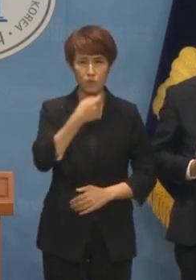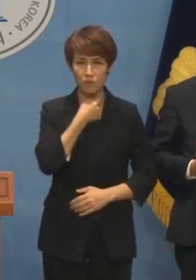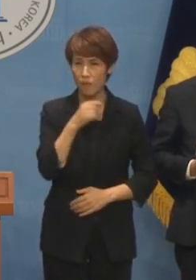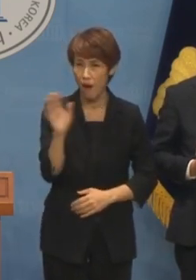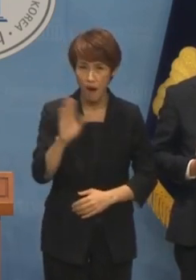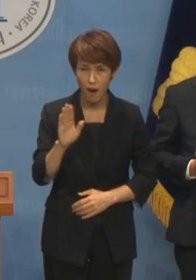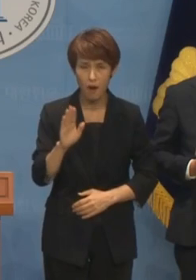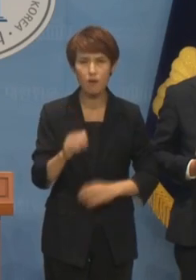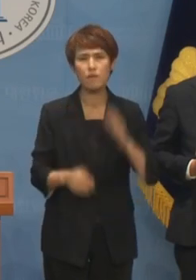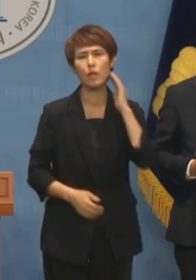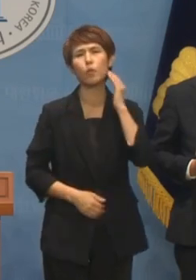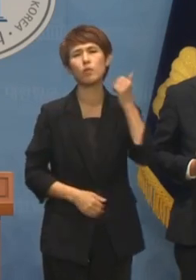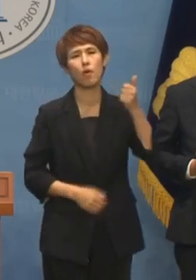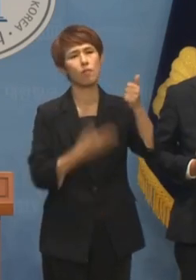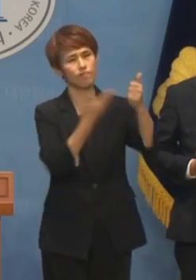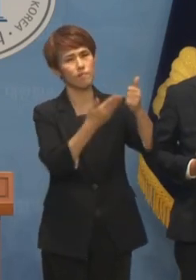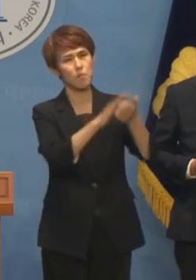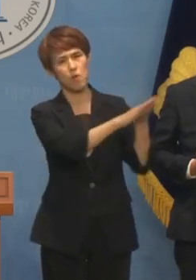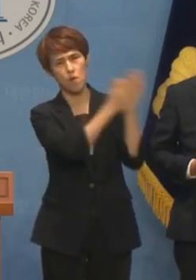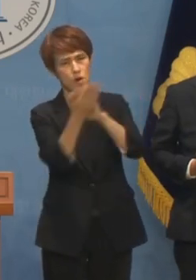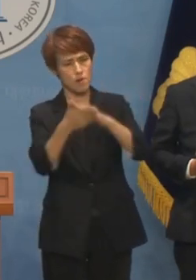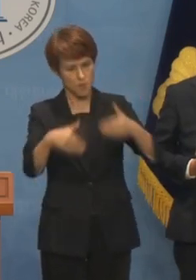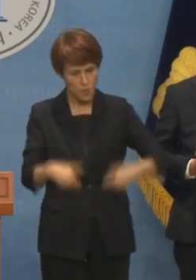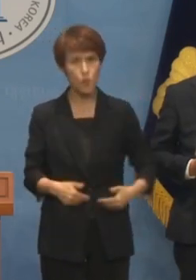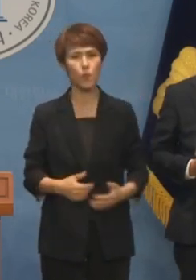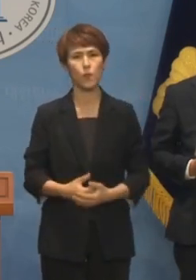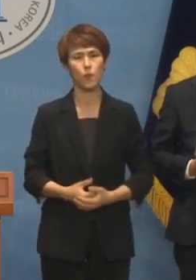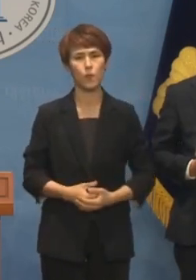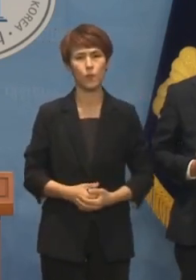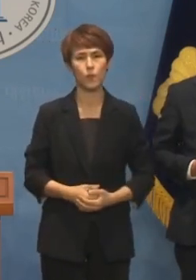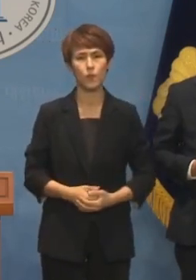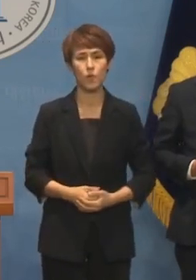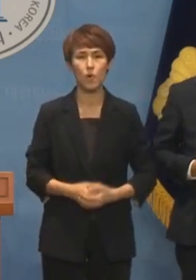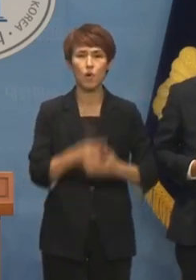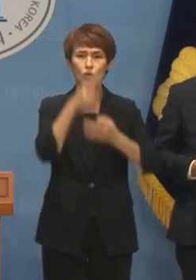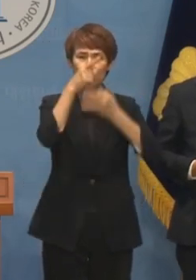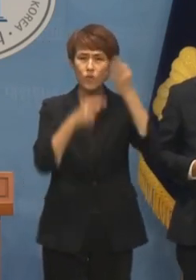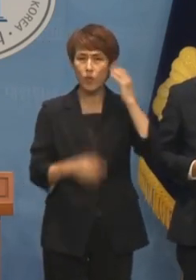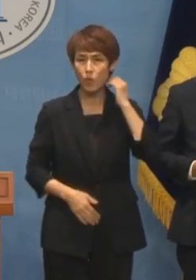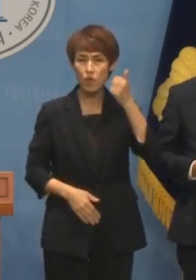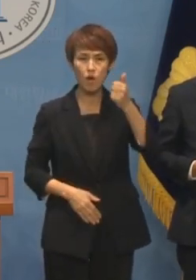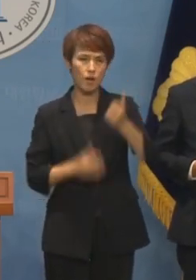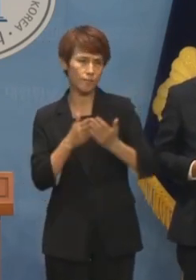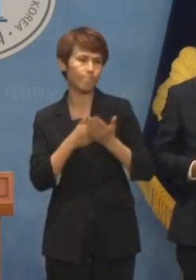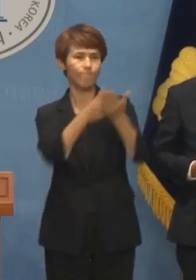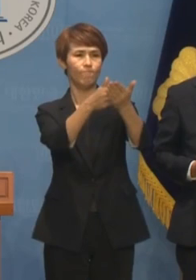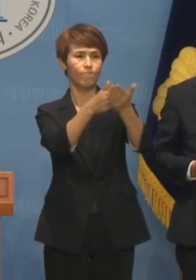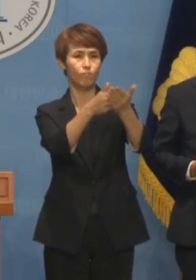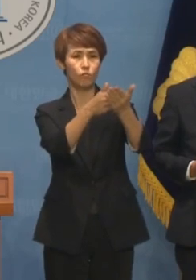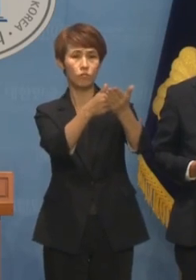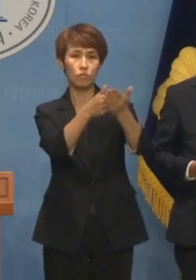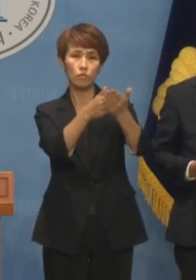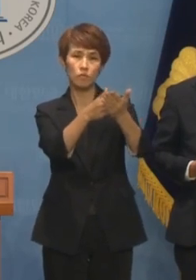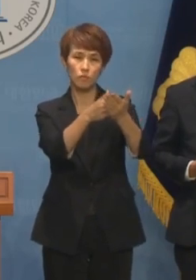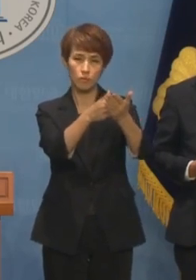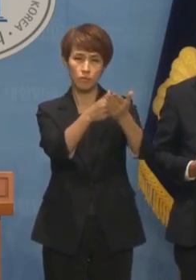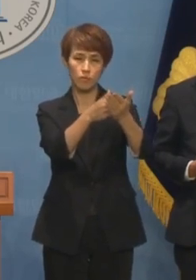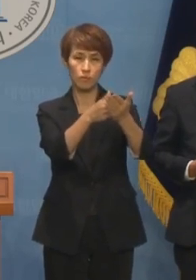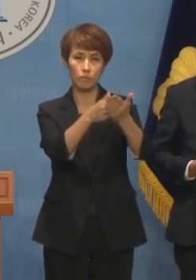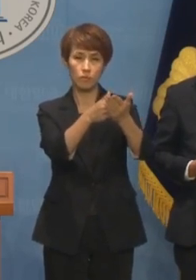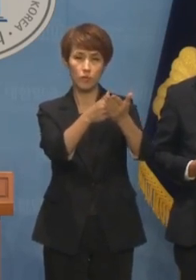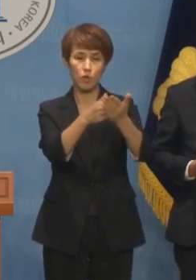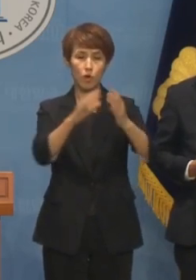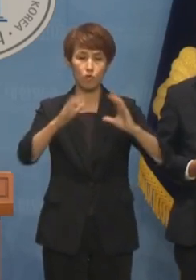위해서는 대통령 본인이 변화해야 합니다. 윤석열 대통령에게 촉구합니다. 이제라도